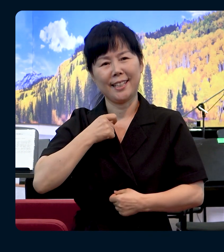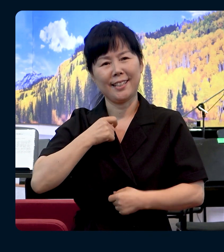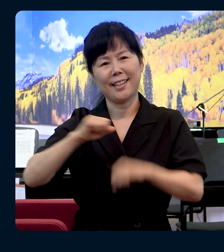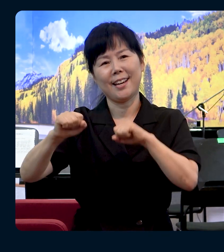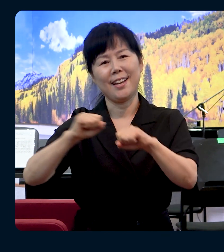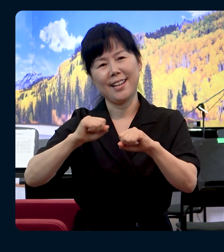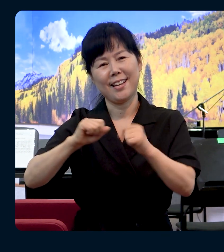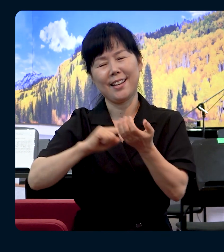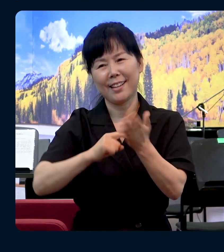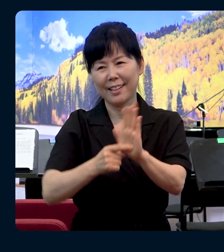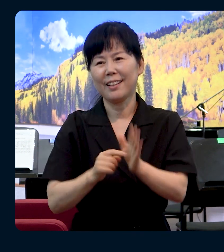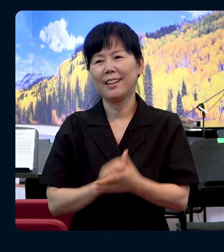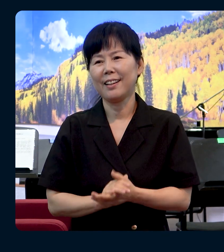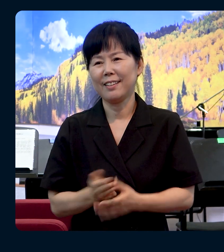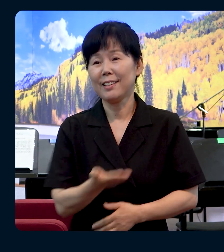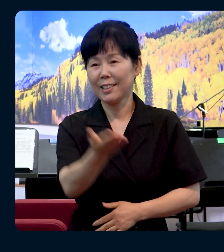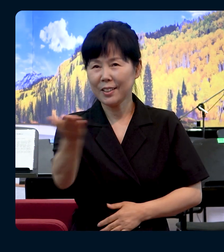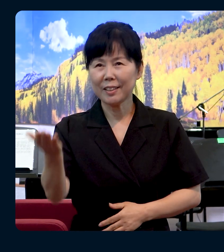여러분,